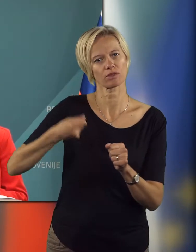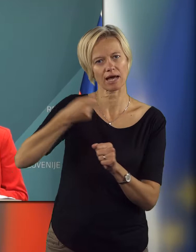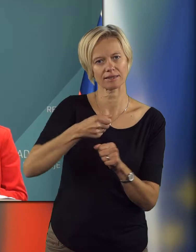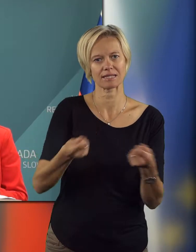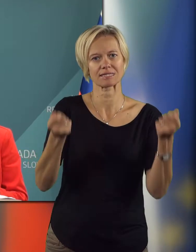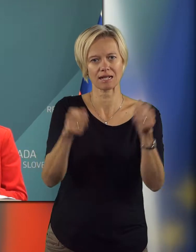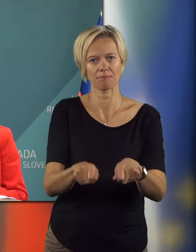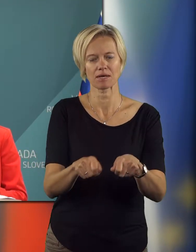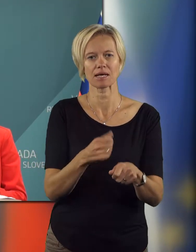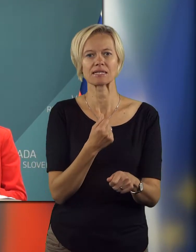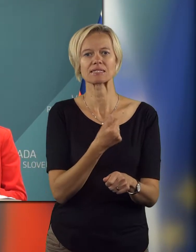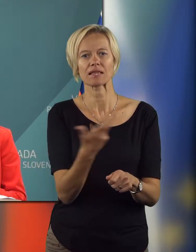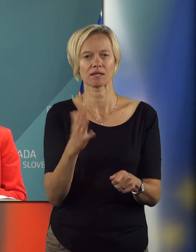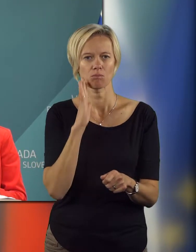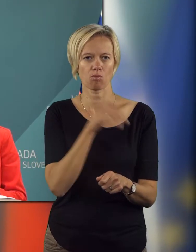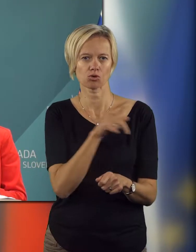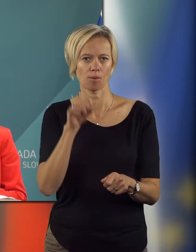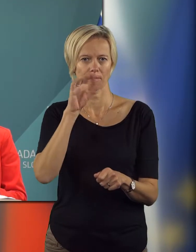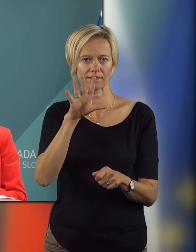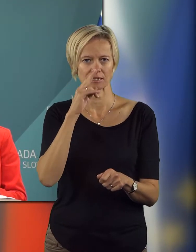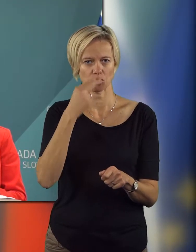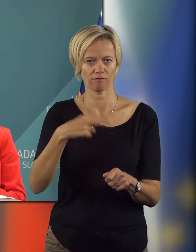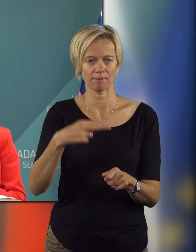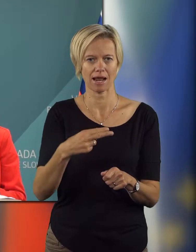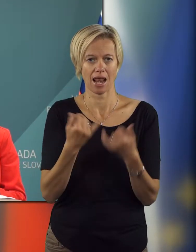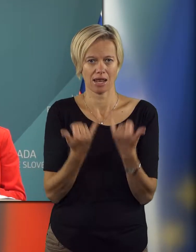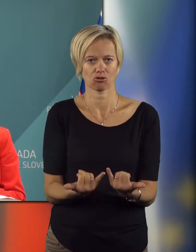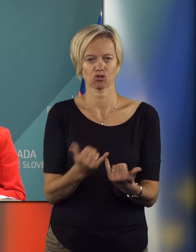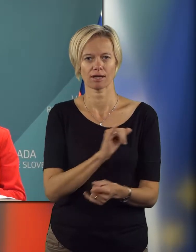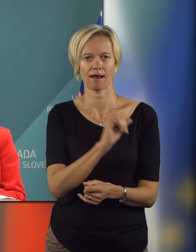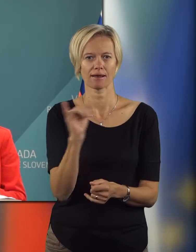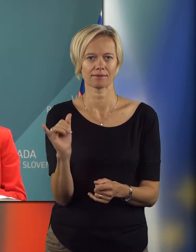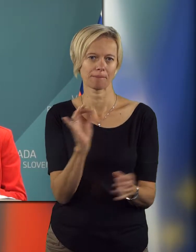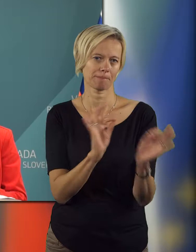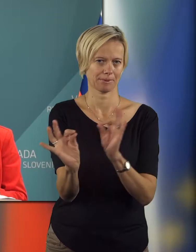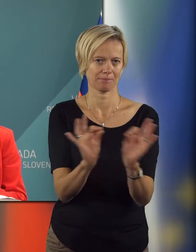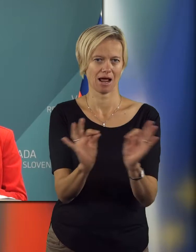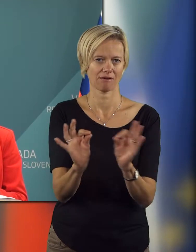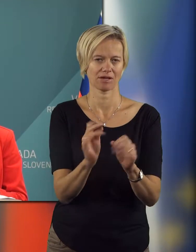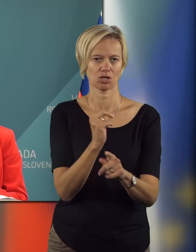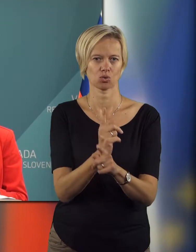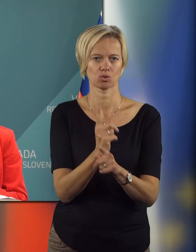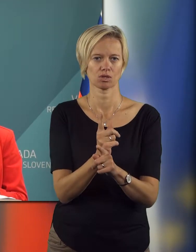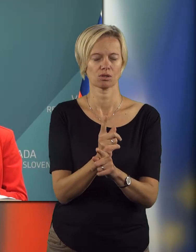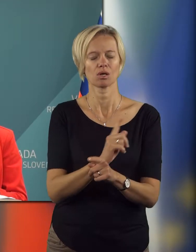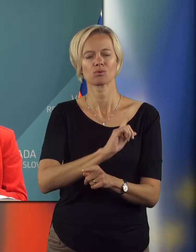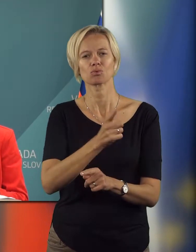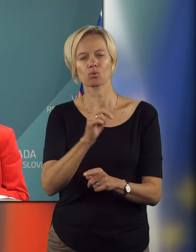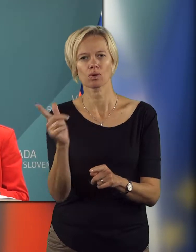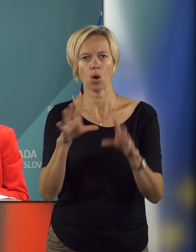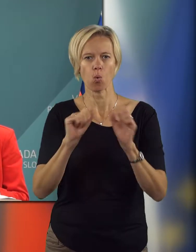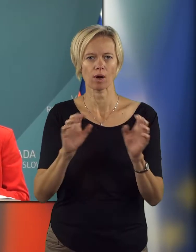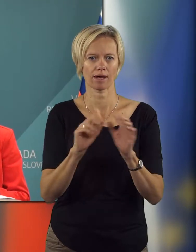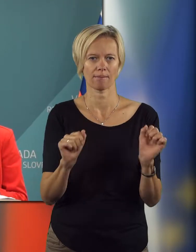sklep, s katerim bova do 15. novembra letošnjega leta pripravili tudi